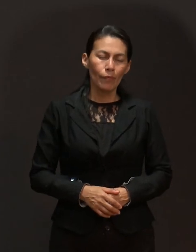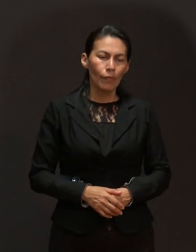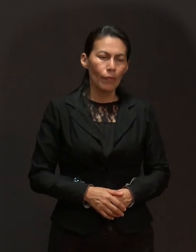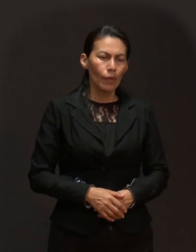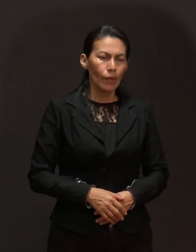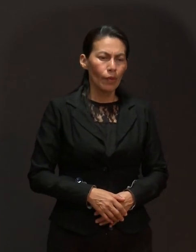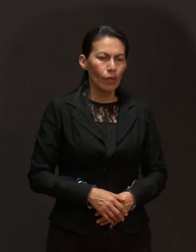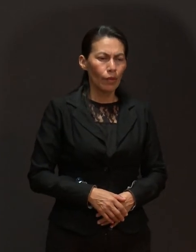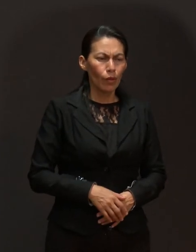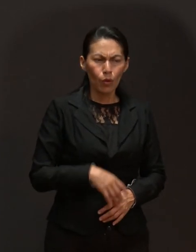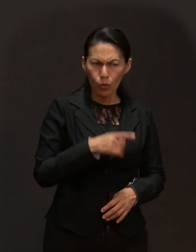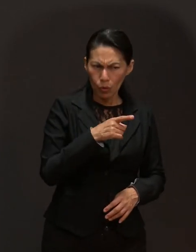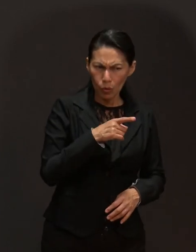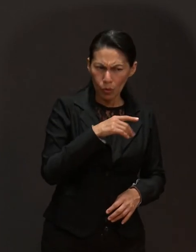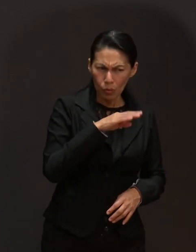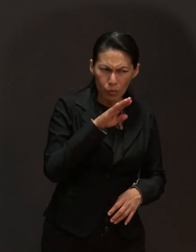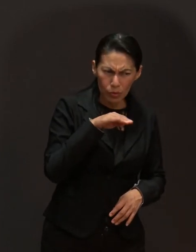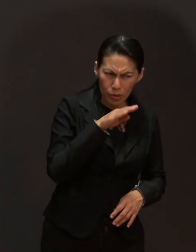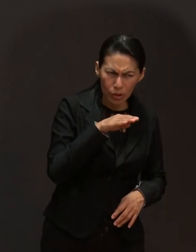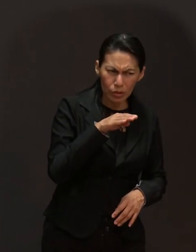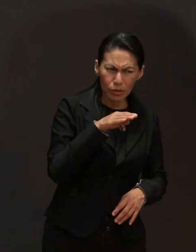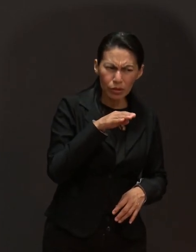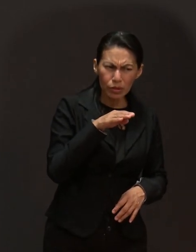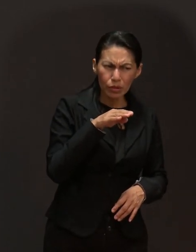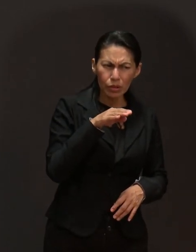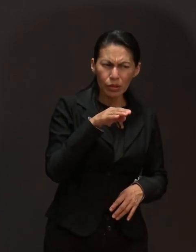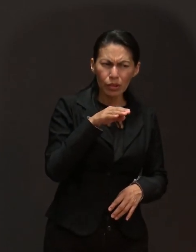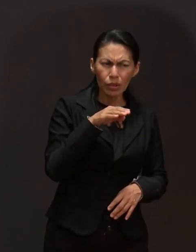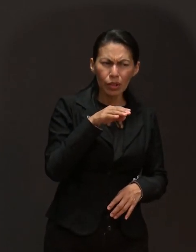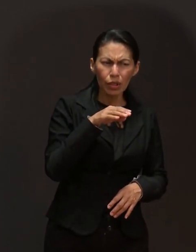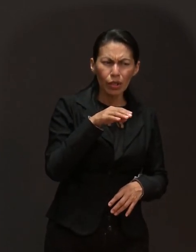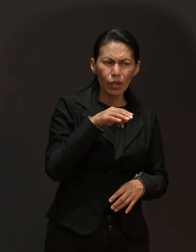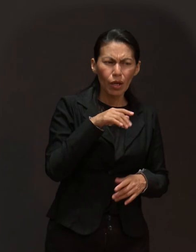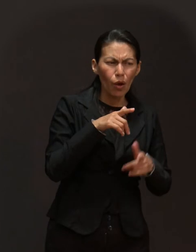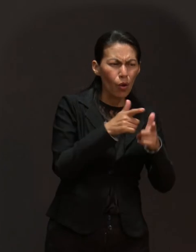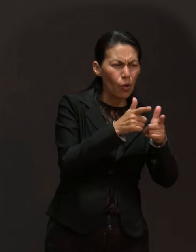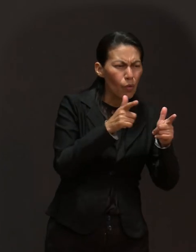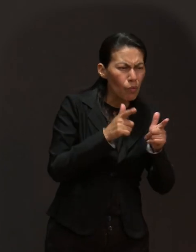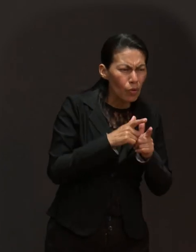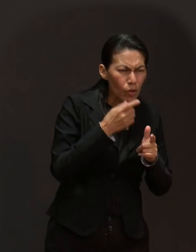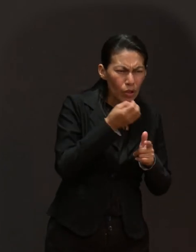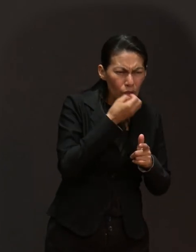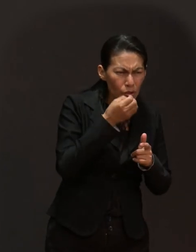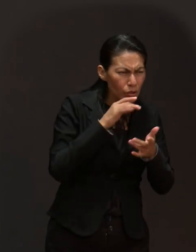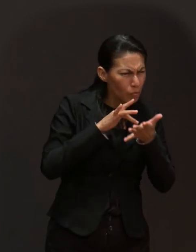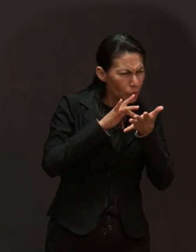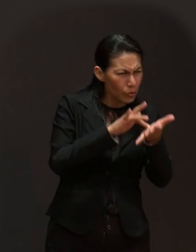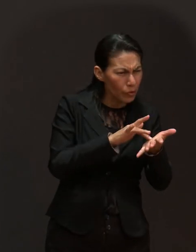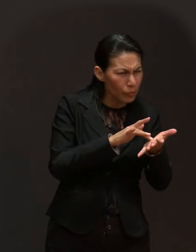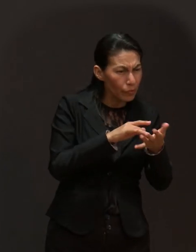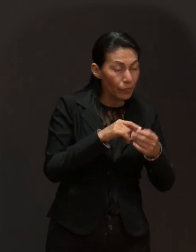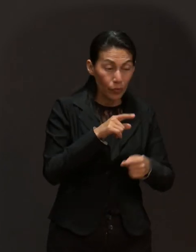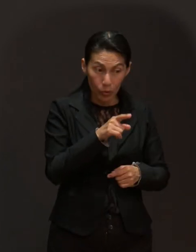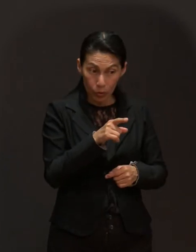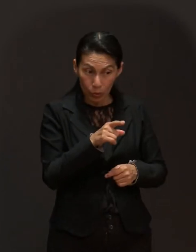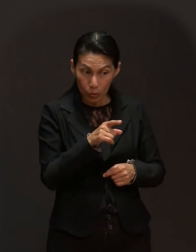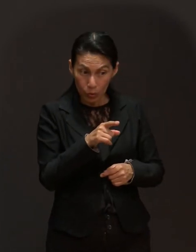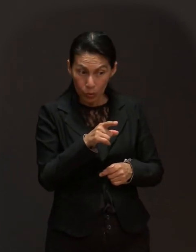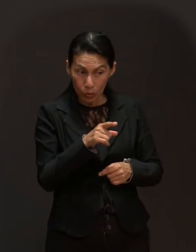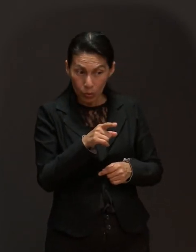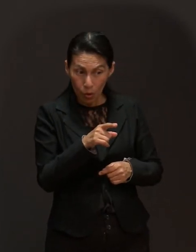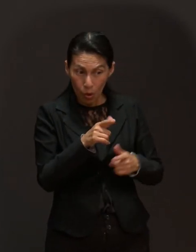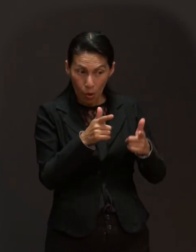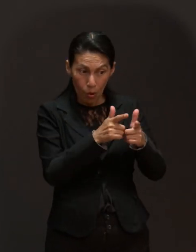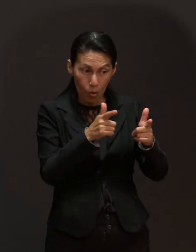digamos que también buscaste el apoyo en oración en este grupo especial tú perteneces al